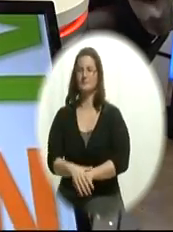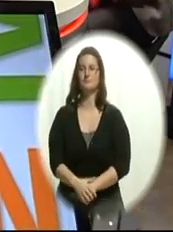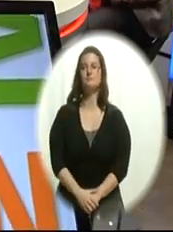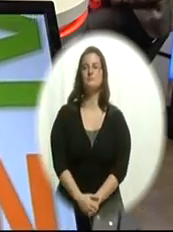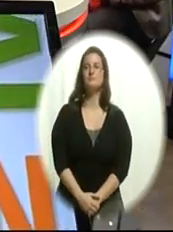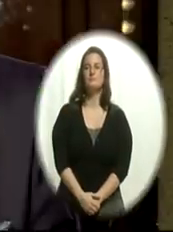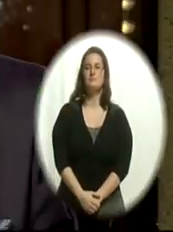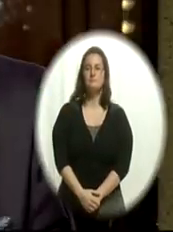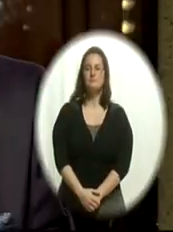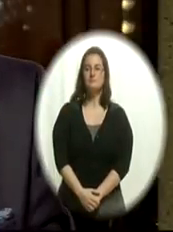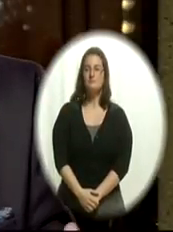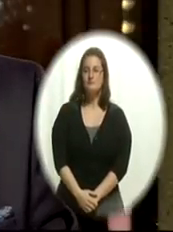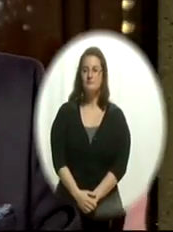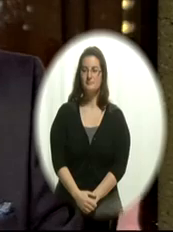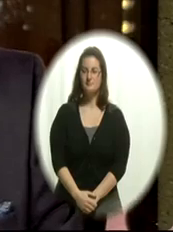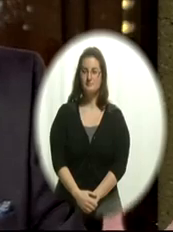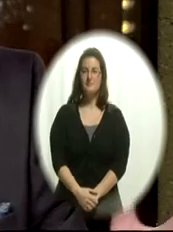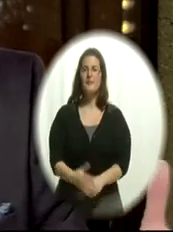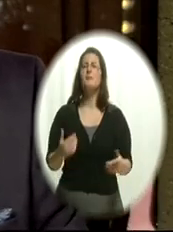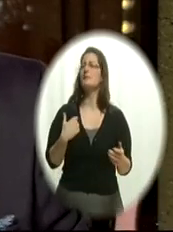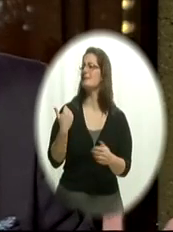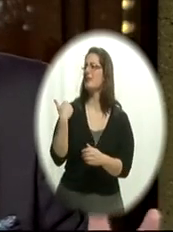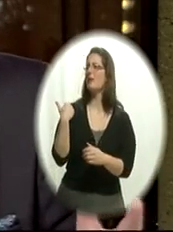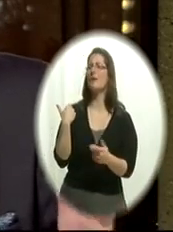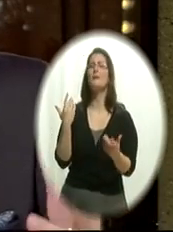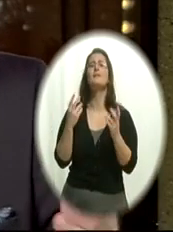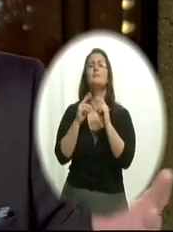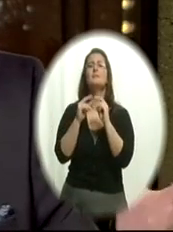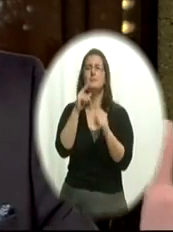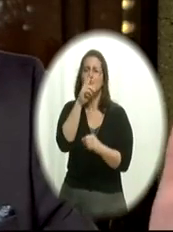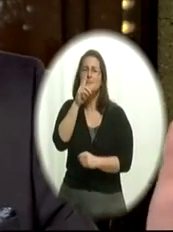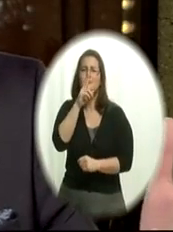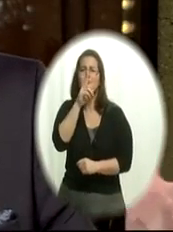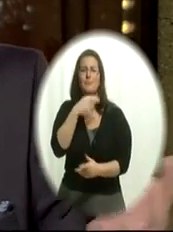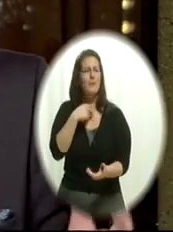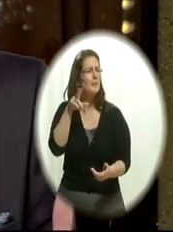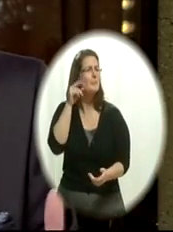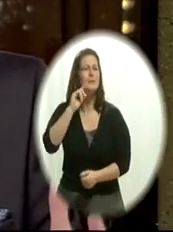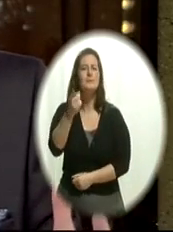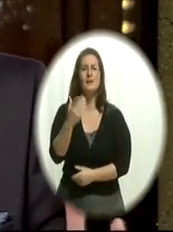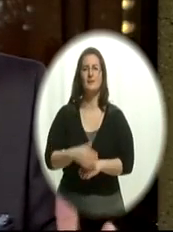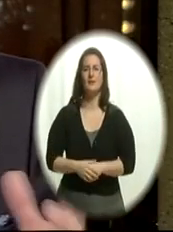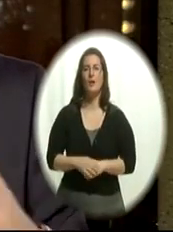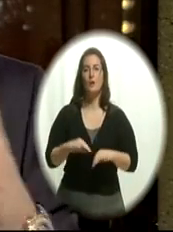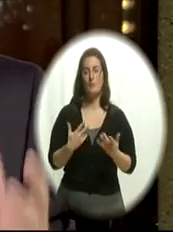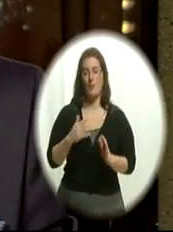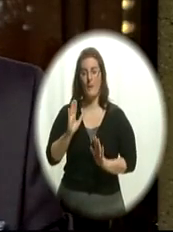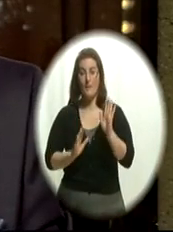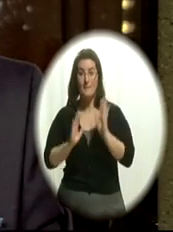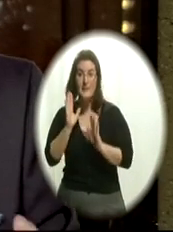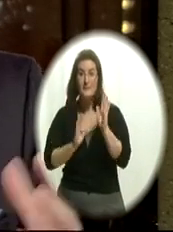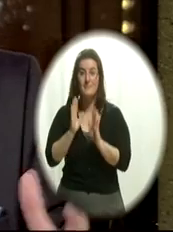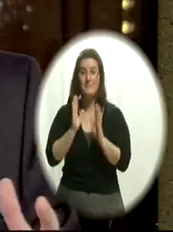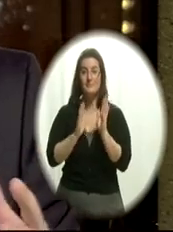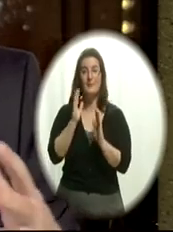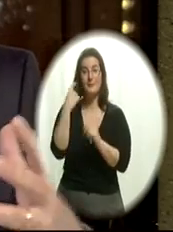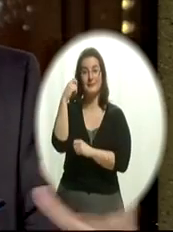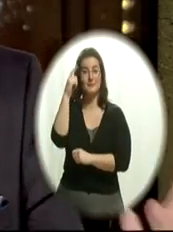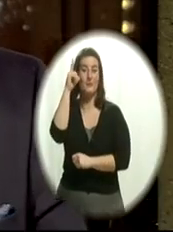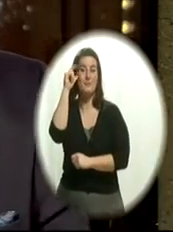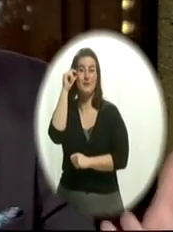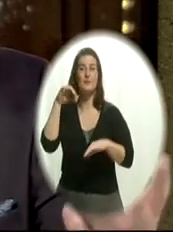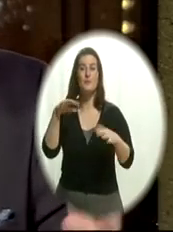Pardon, refaites-la. Non, mais je vous la refais. Et comment on mime François Hollande en langue des signes? On mime comme on